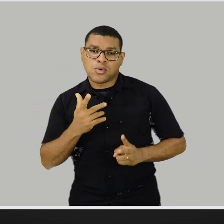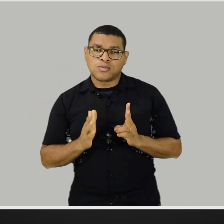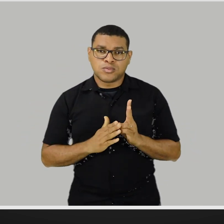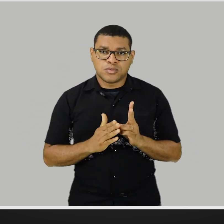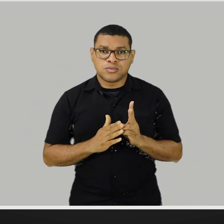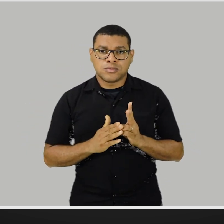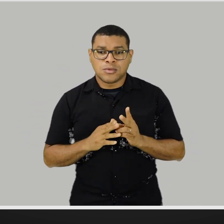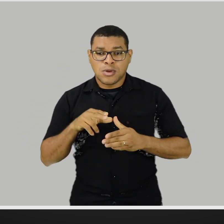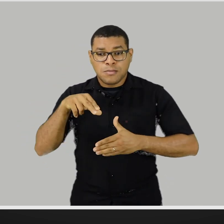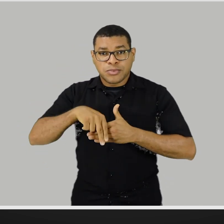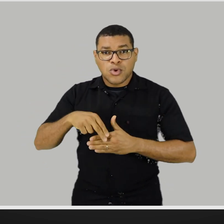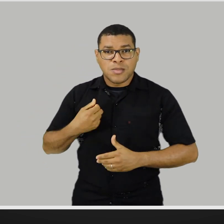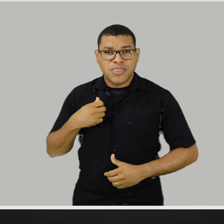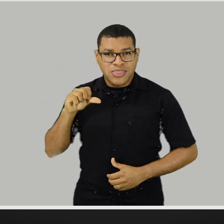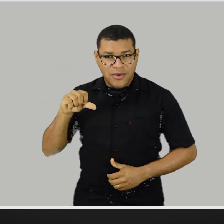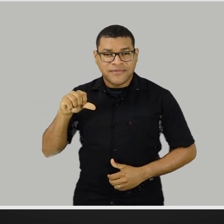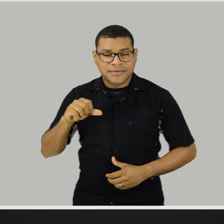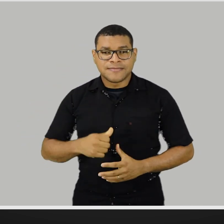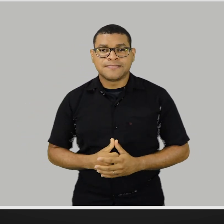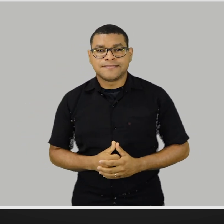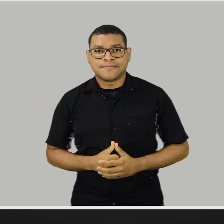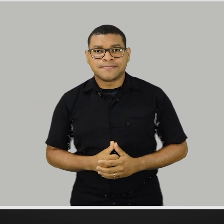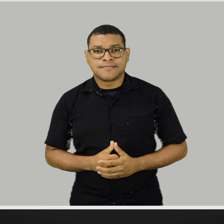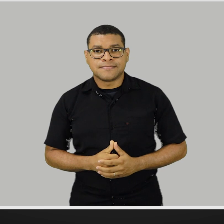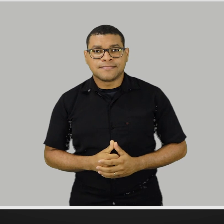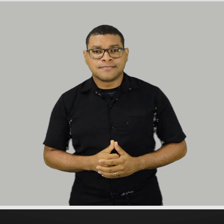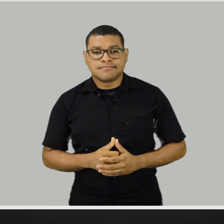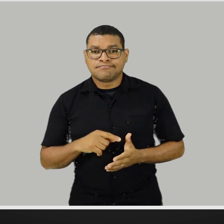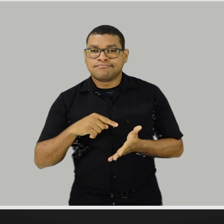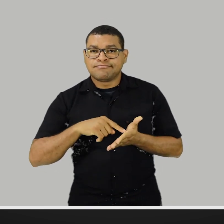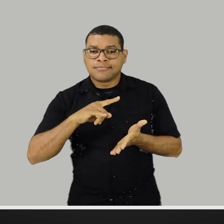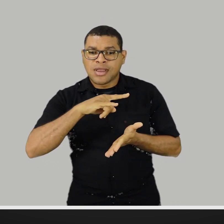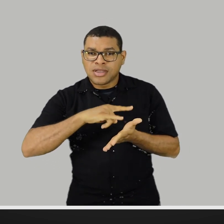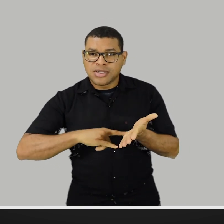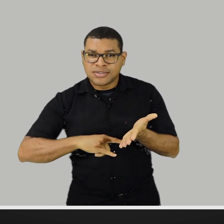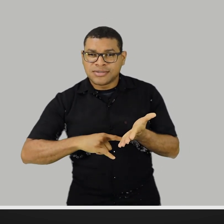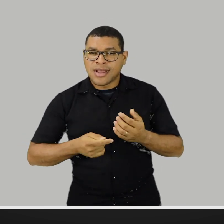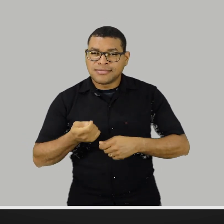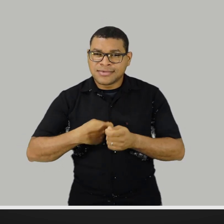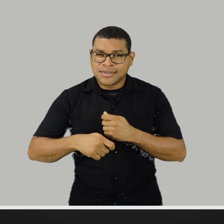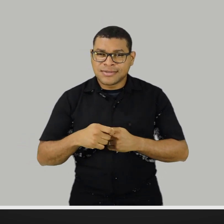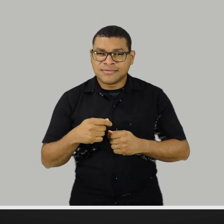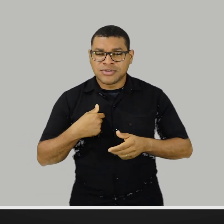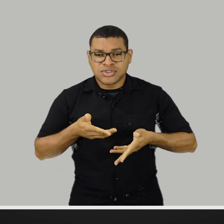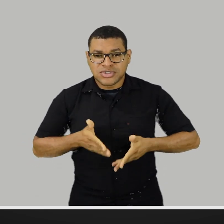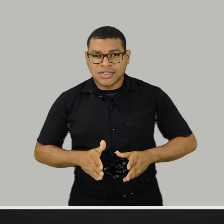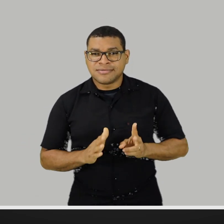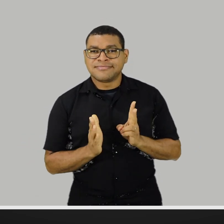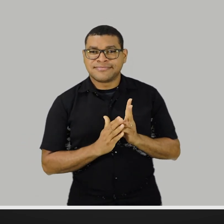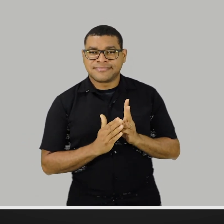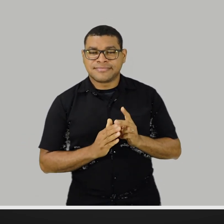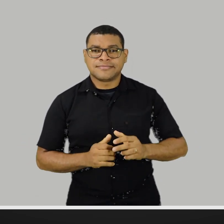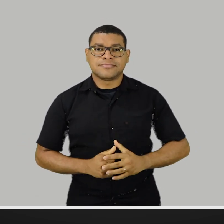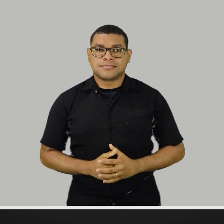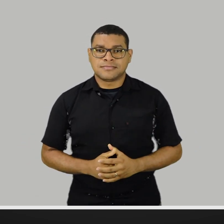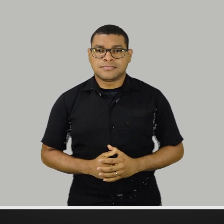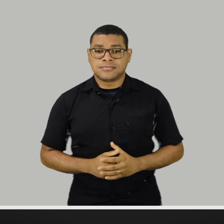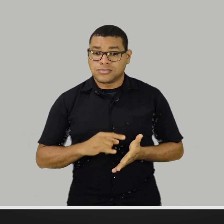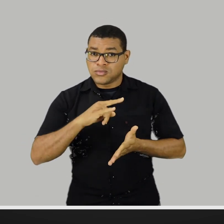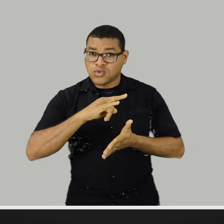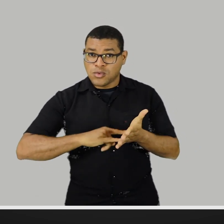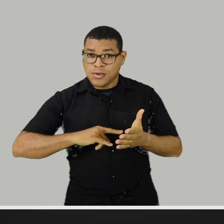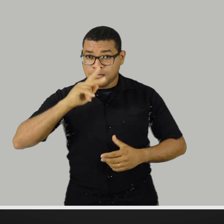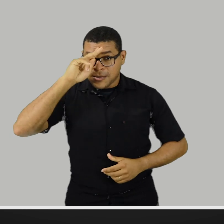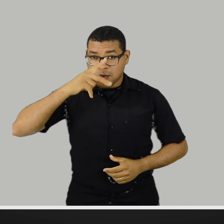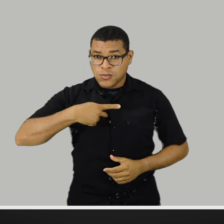92 registro administrativo de nascimento o indígena documentos pessoais de candidatos em cotas de